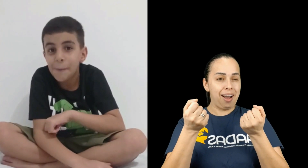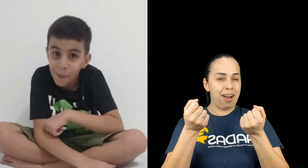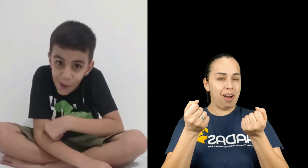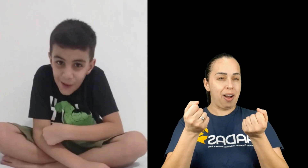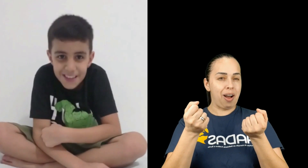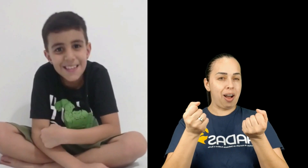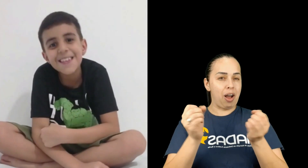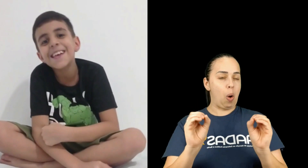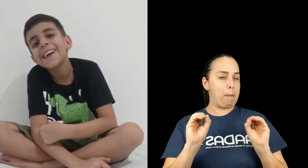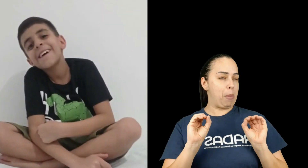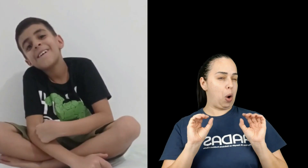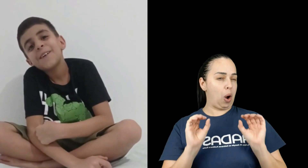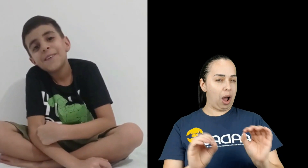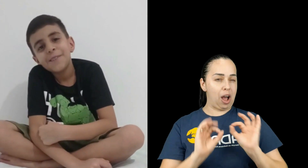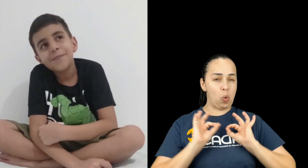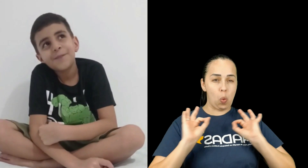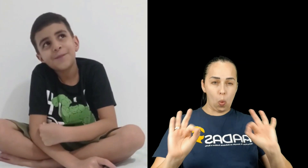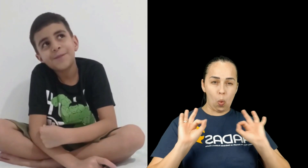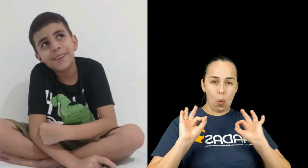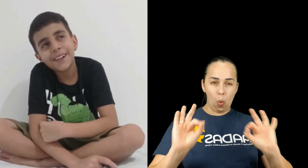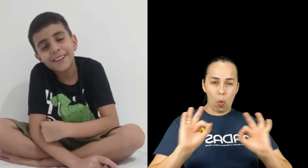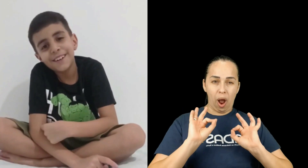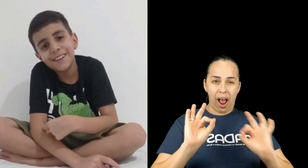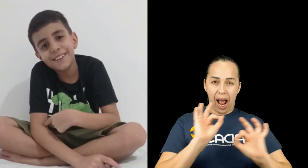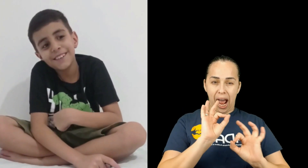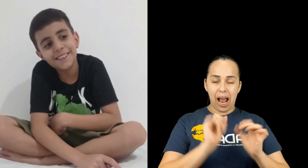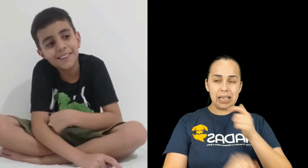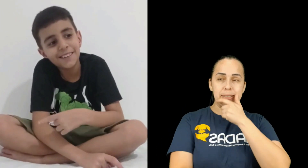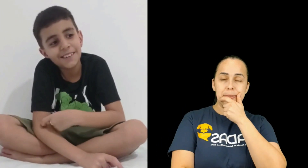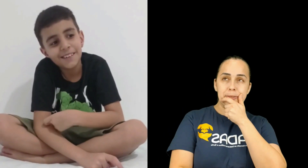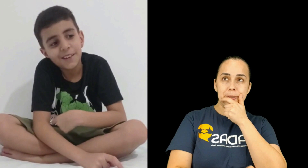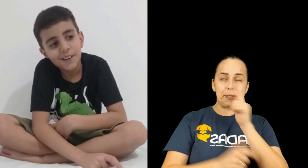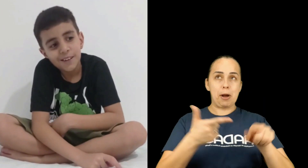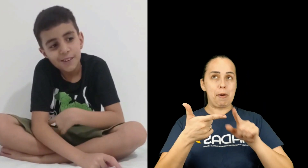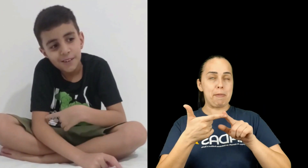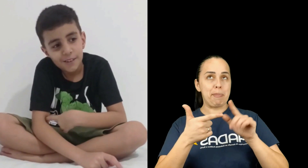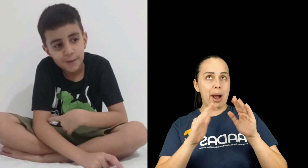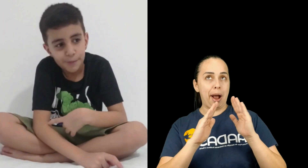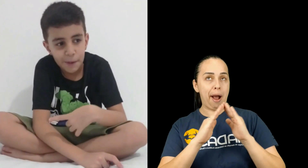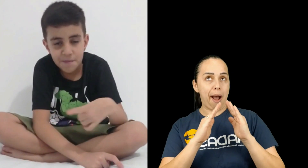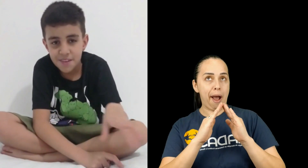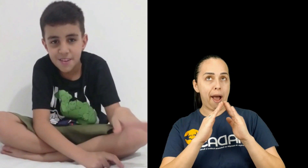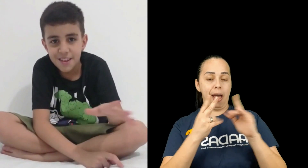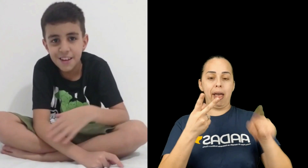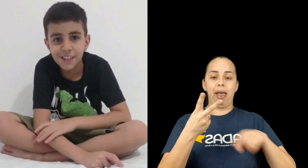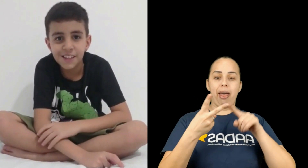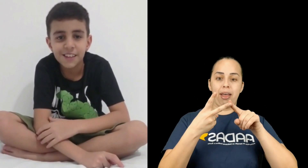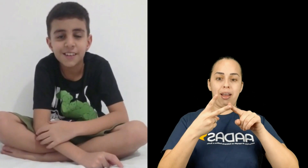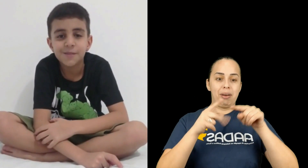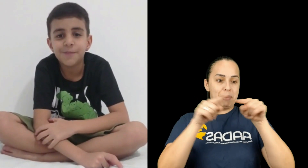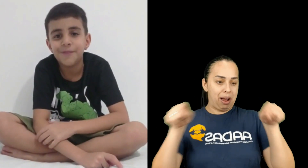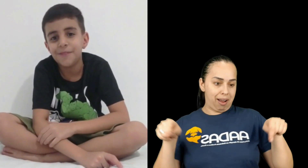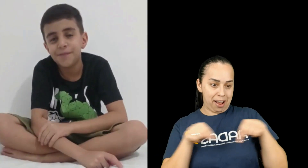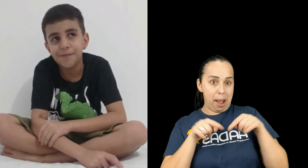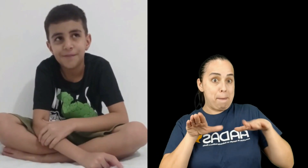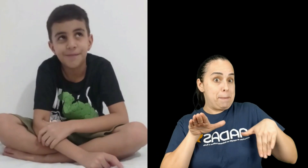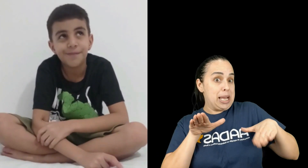uma Porsche, uma casa, uma piscina,